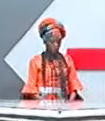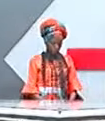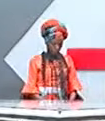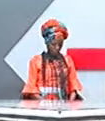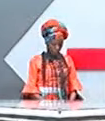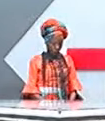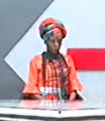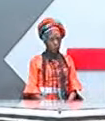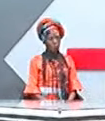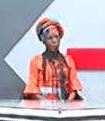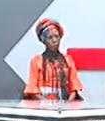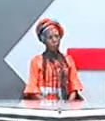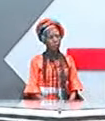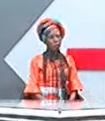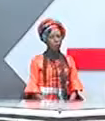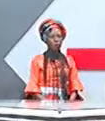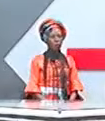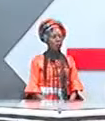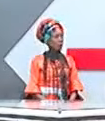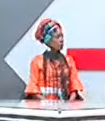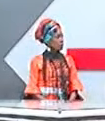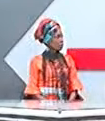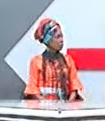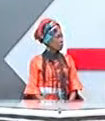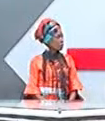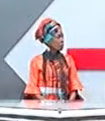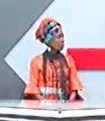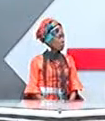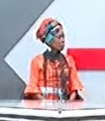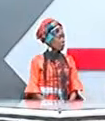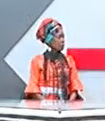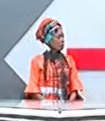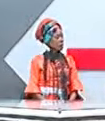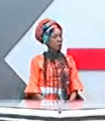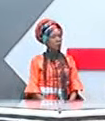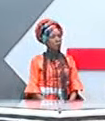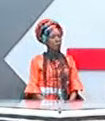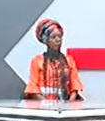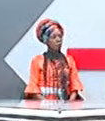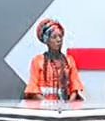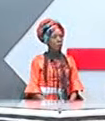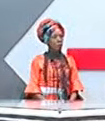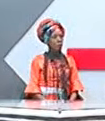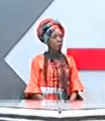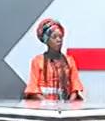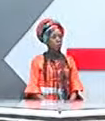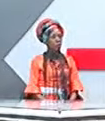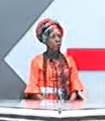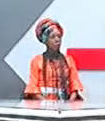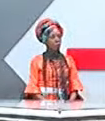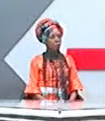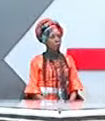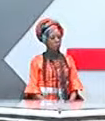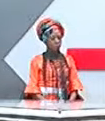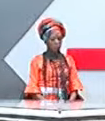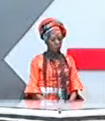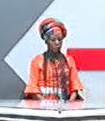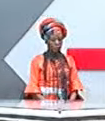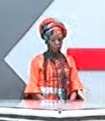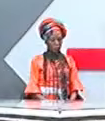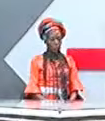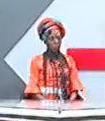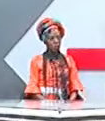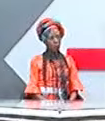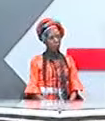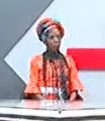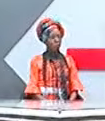ng'ebintu bituuka kikeerezi kale kasoobo kuba ekikeerezi kiri eri oyo abifuna kubaka kati tewali budde